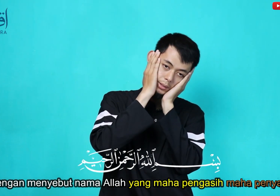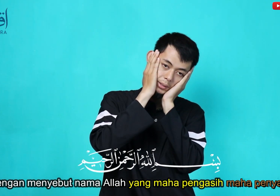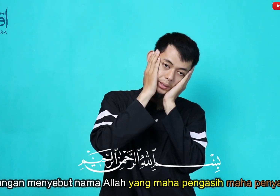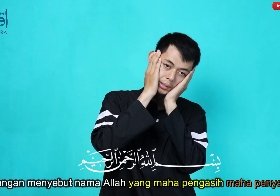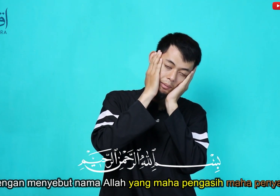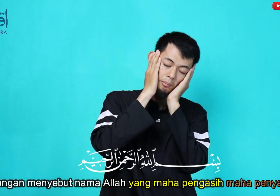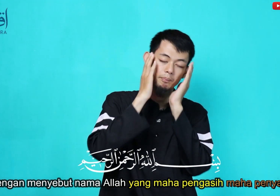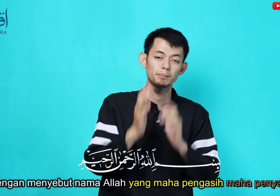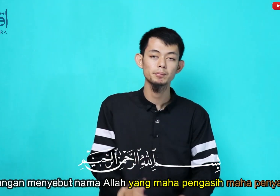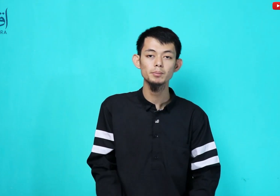Bismillahirrahmanirrahim.